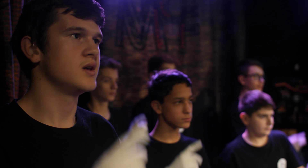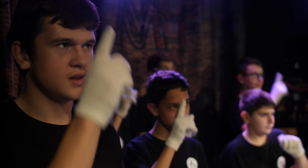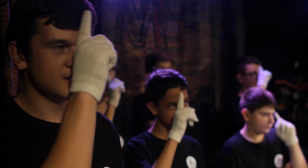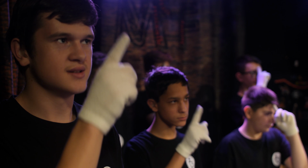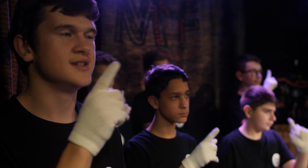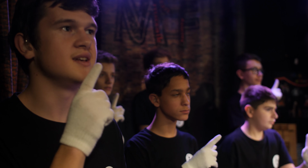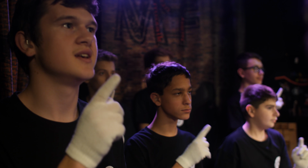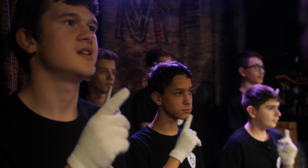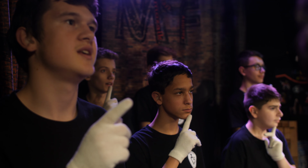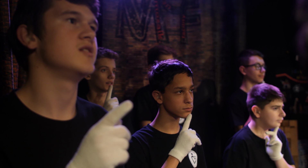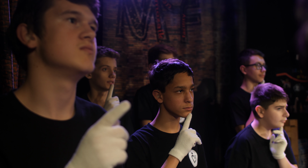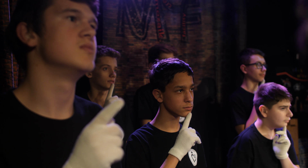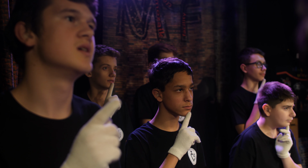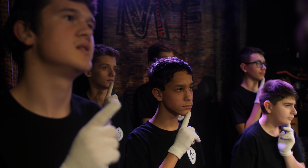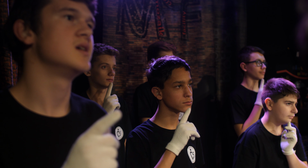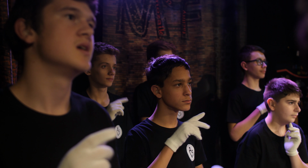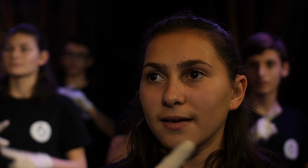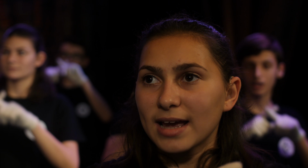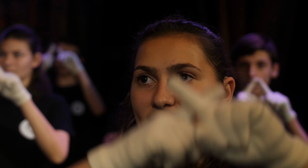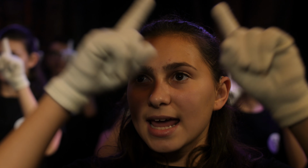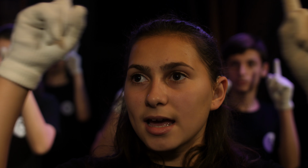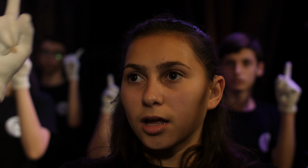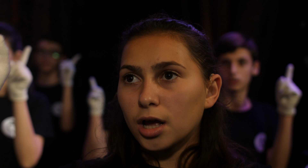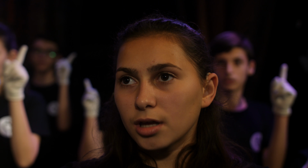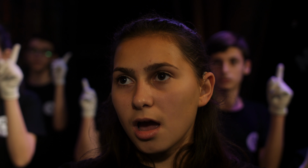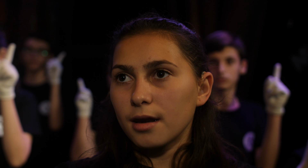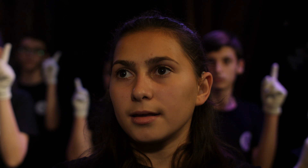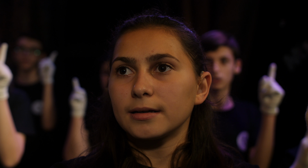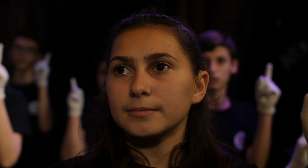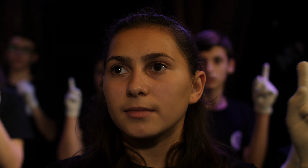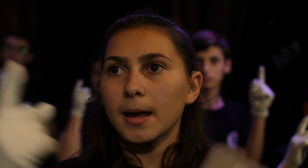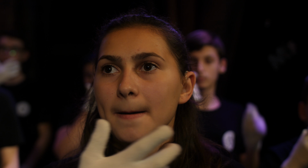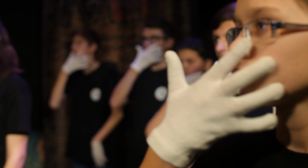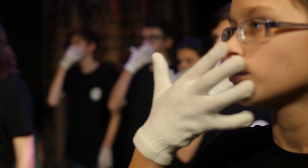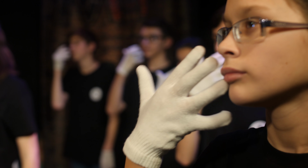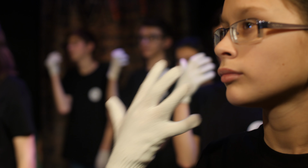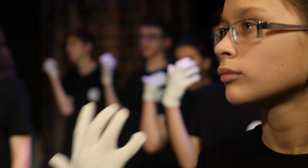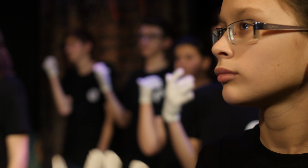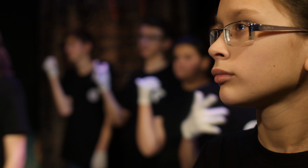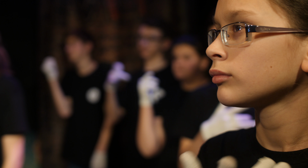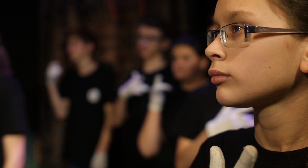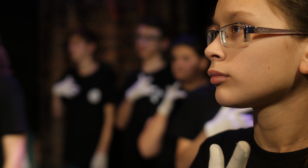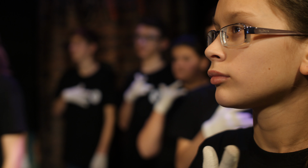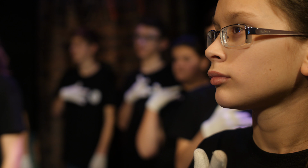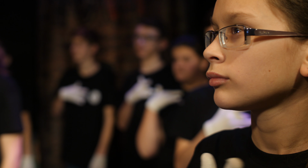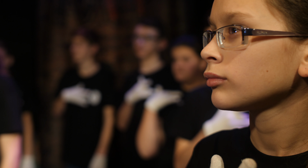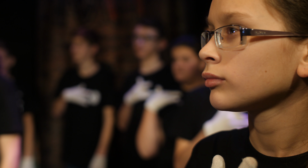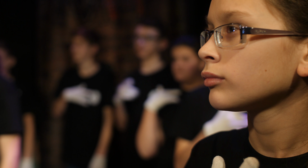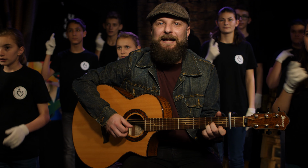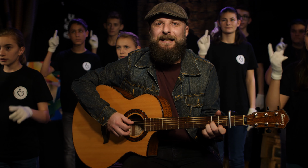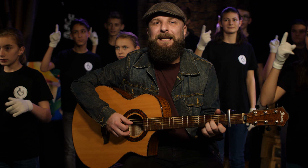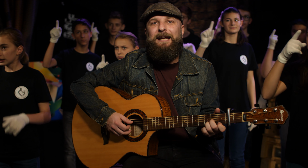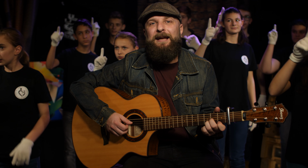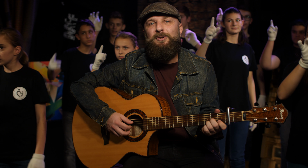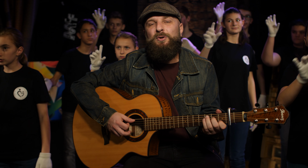ének idejére. Felhasad a hajnal, melegíti szívét,